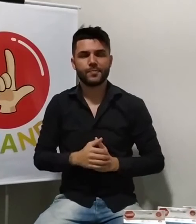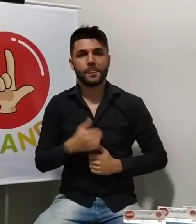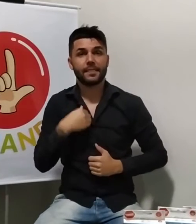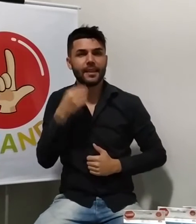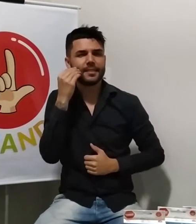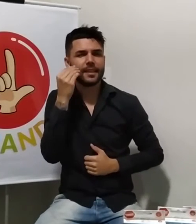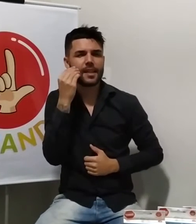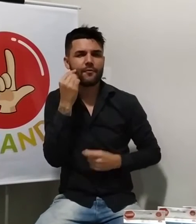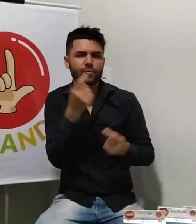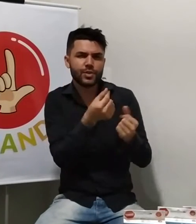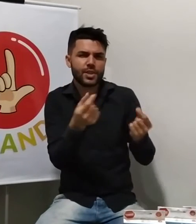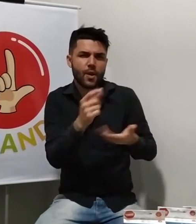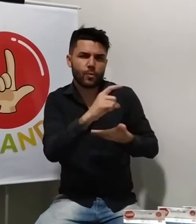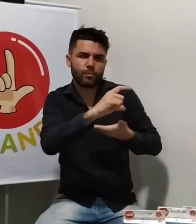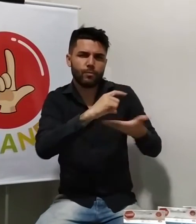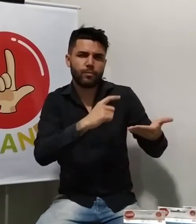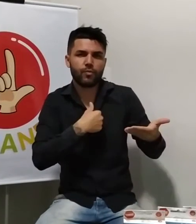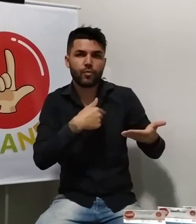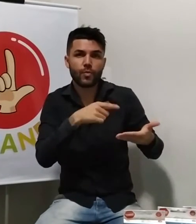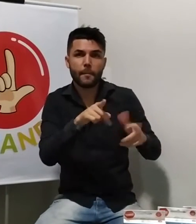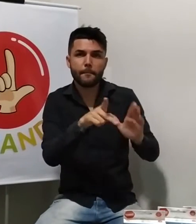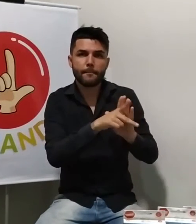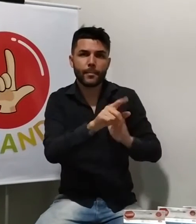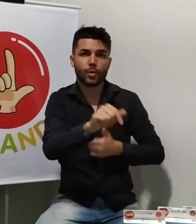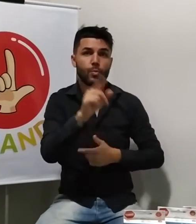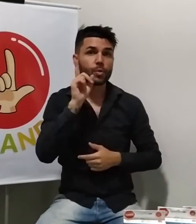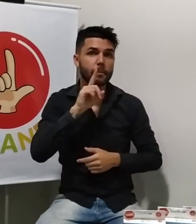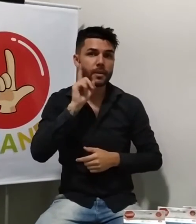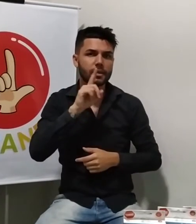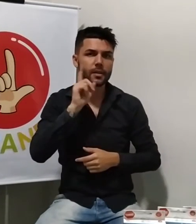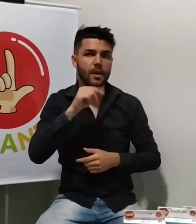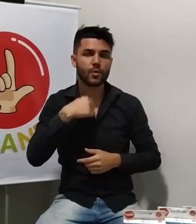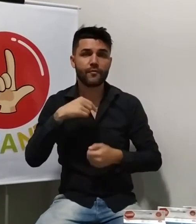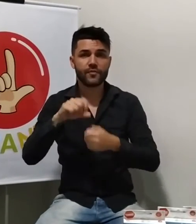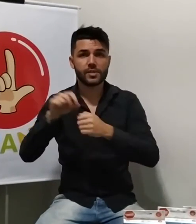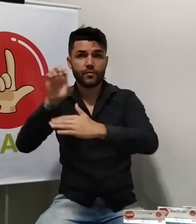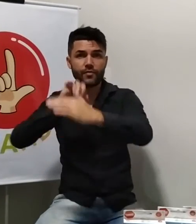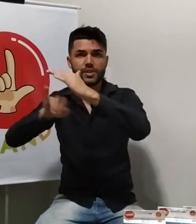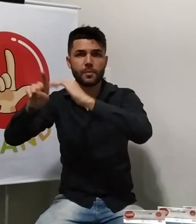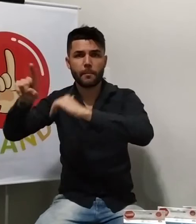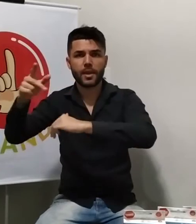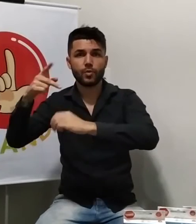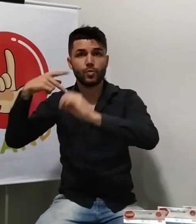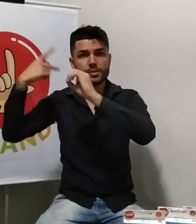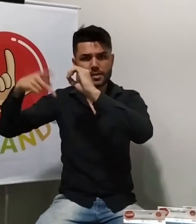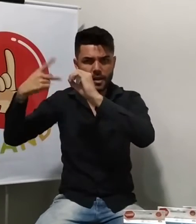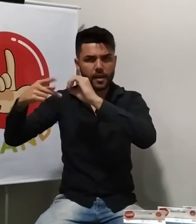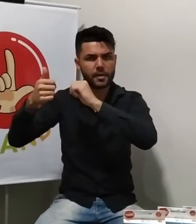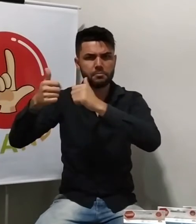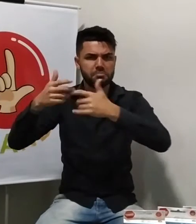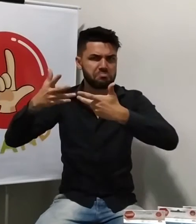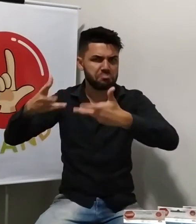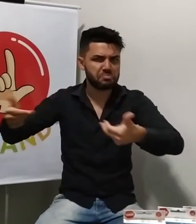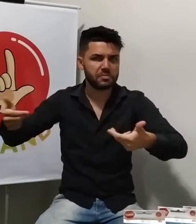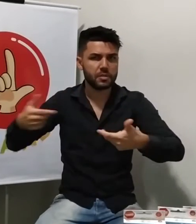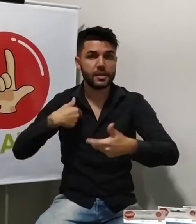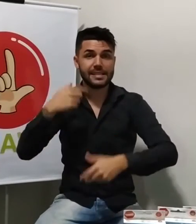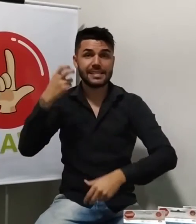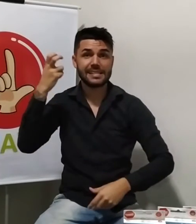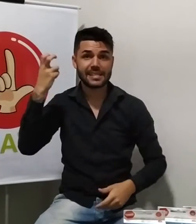que eu vendi pra Band era assim, Band, isso é um trem que eu aprendi lá no interior. Você não planta cenoura na horta dos outros, porque depois o cara chega e fala assim, vendi minha horta, e essa